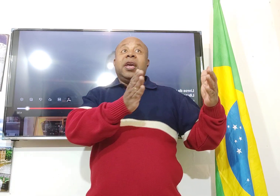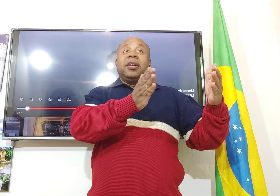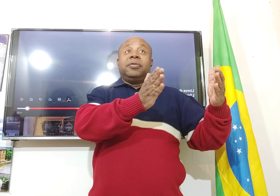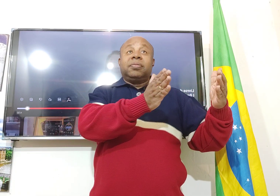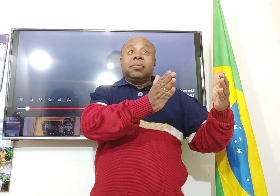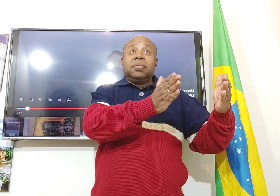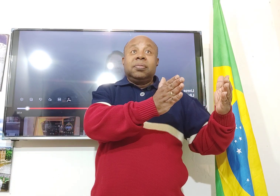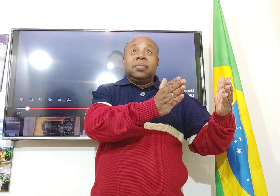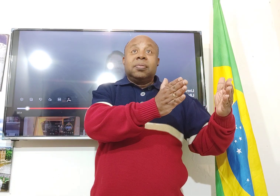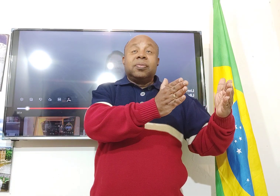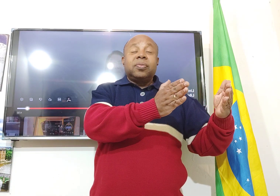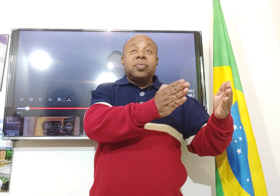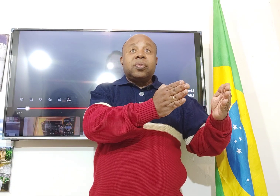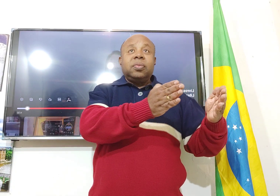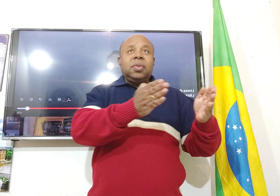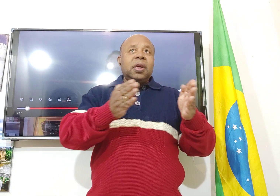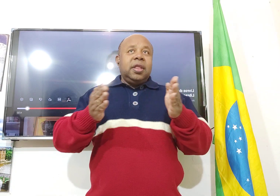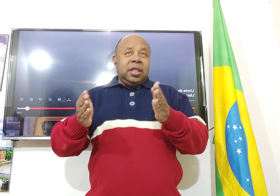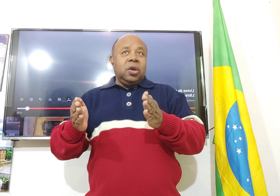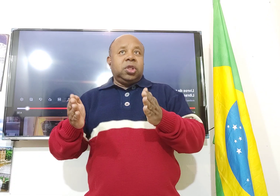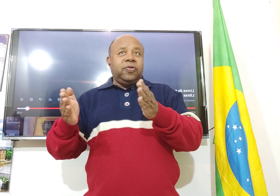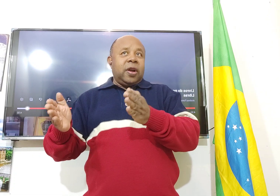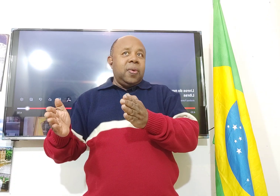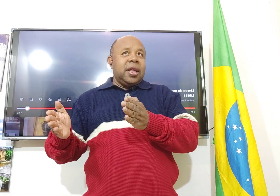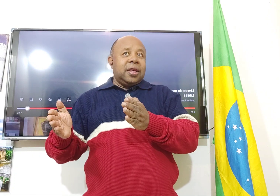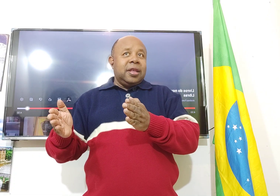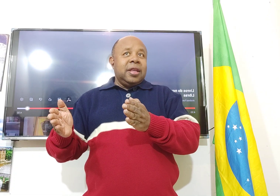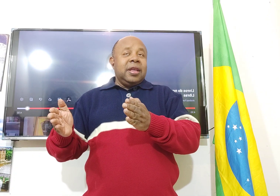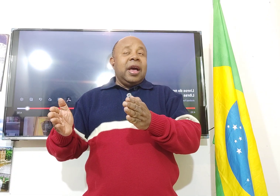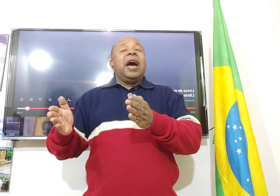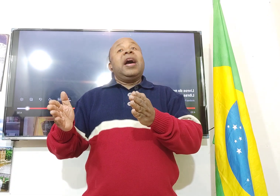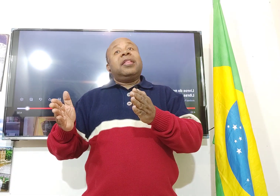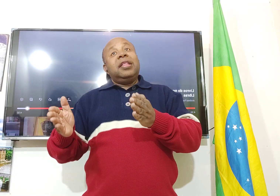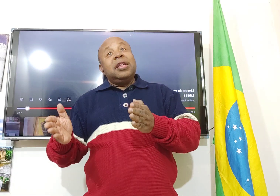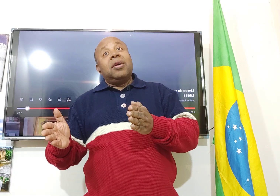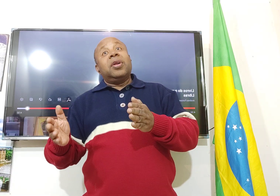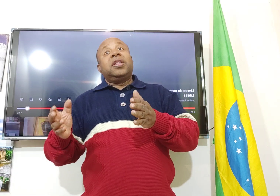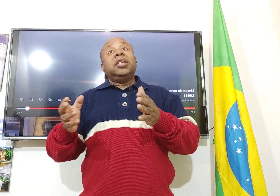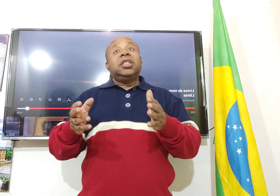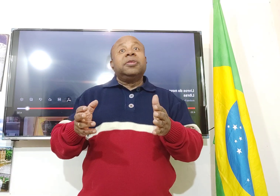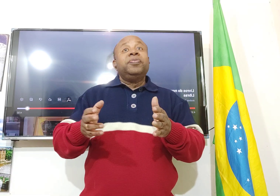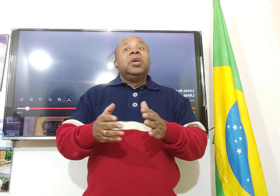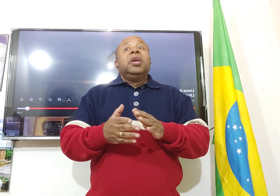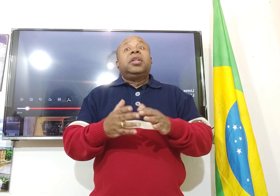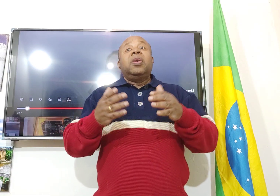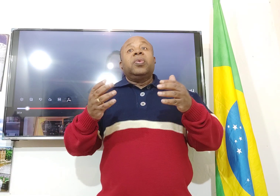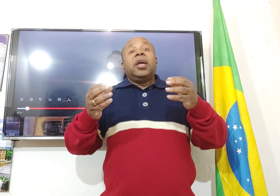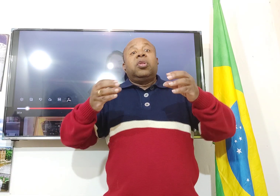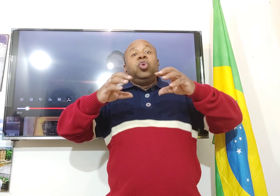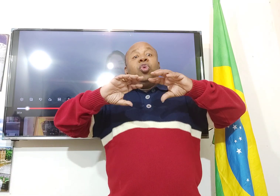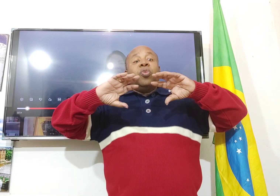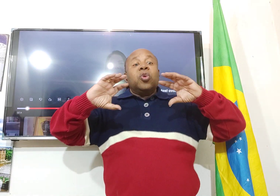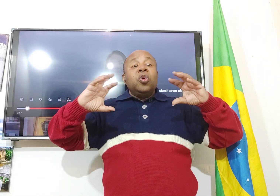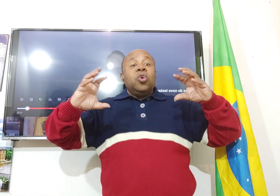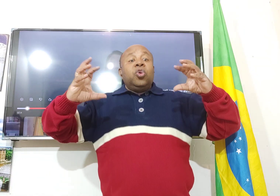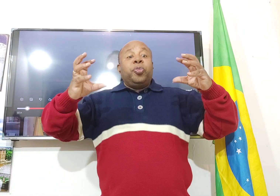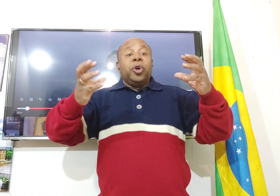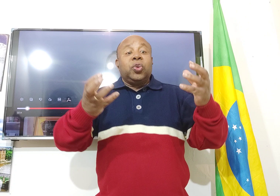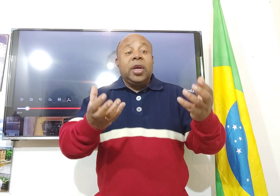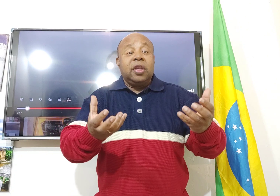quê? Se Deus estiver com ele. Ah, sim, agora entendi. Então, resumo, no português você